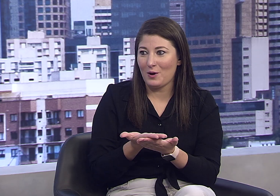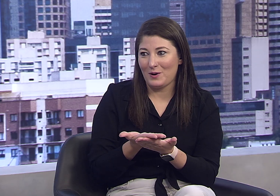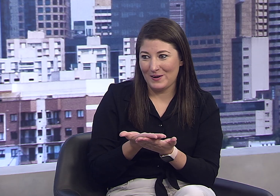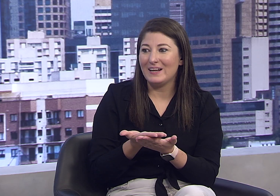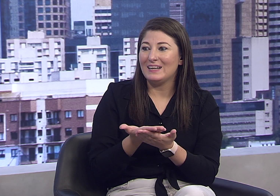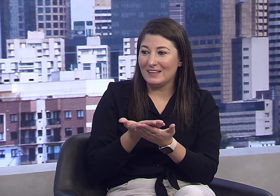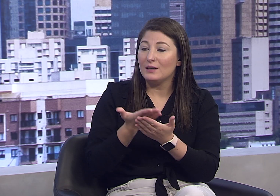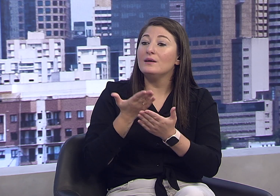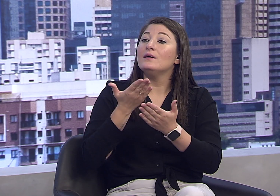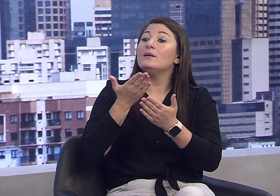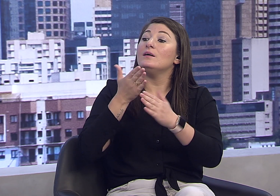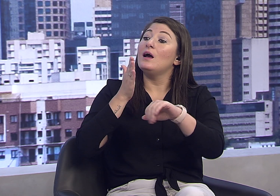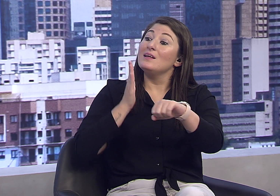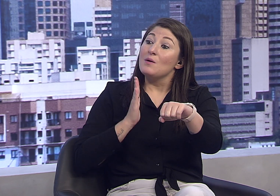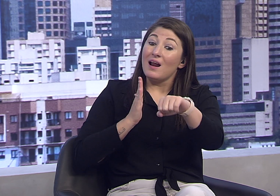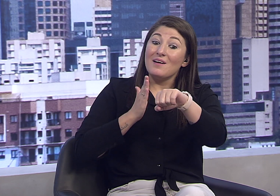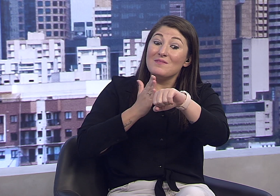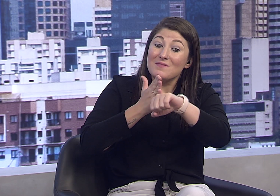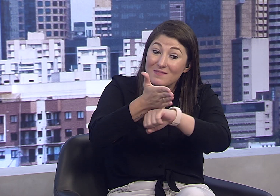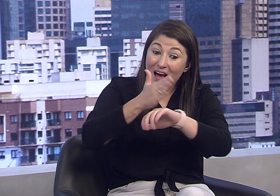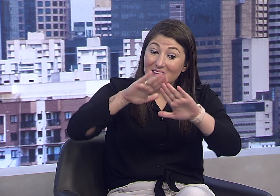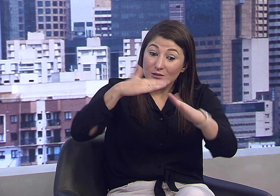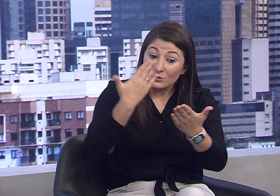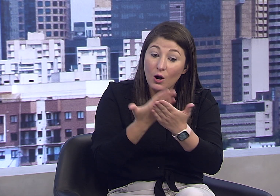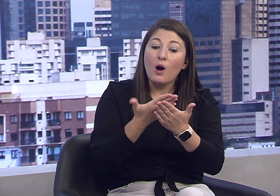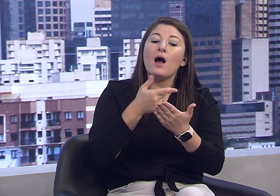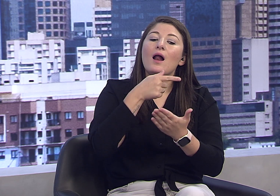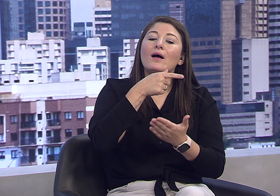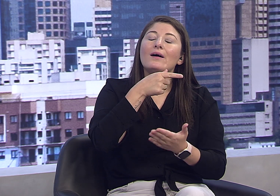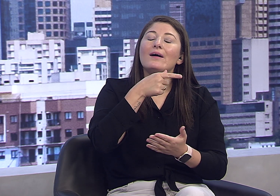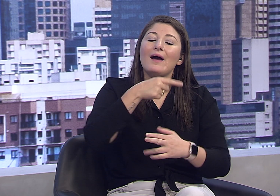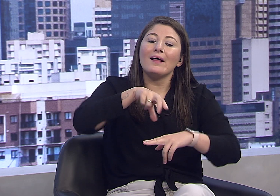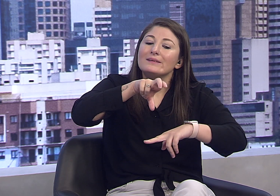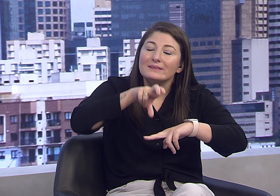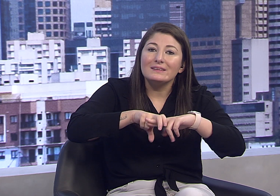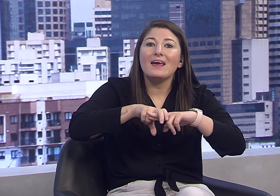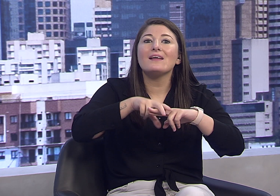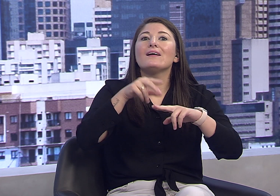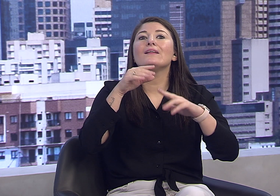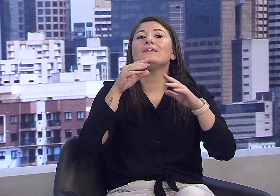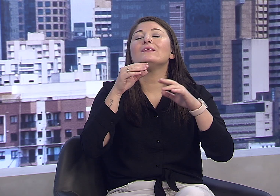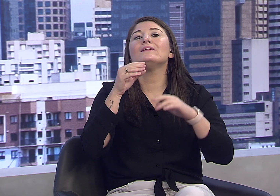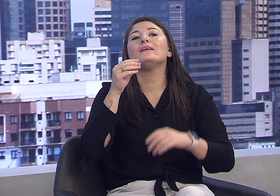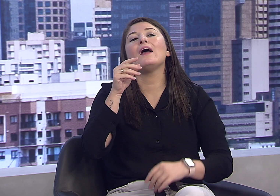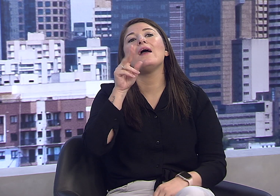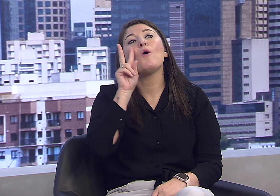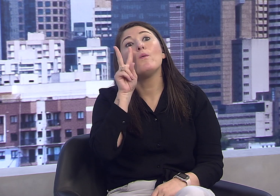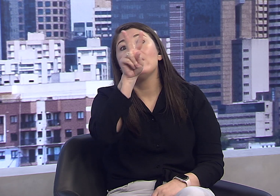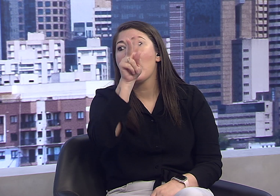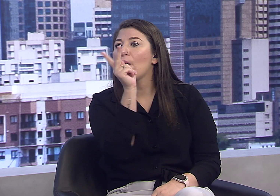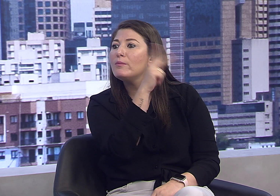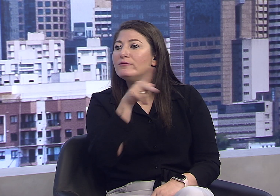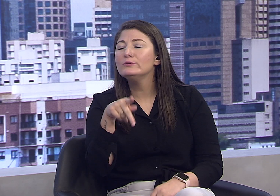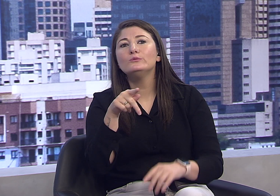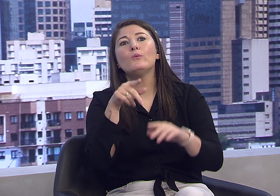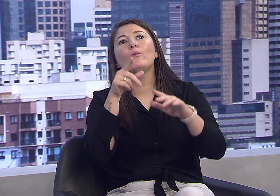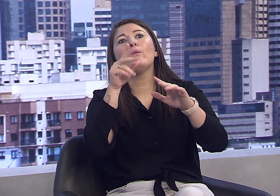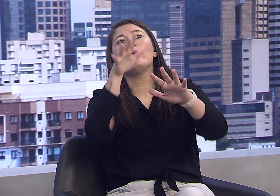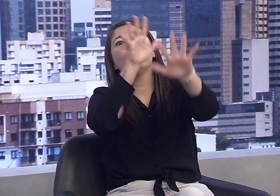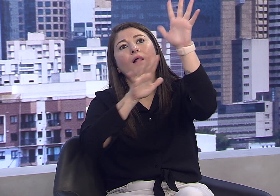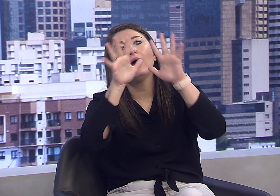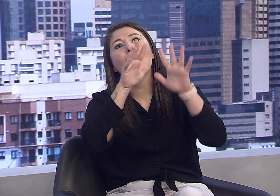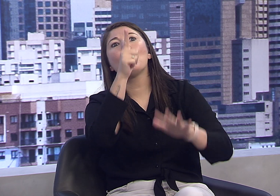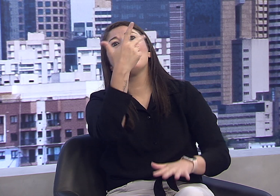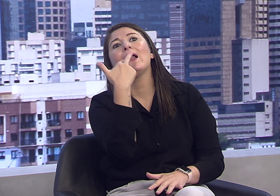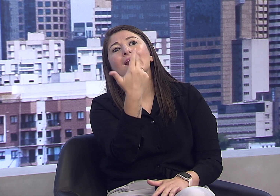aprende a língua de sinais dentro da escola. Então, essa aquisição linguística se dá-se um pouco tarde, né? Tardiamente.